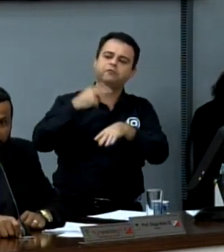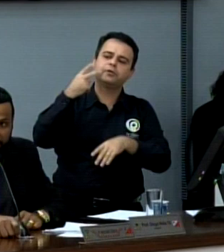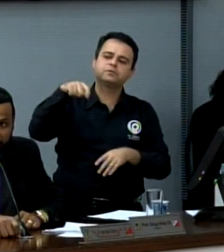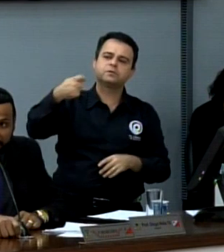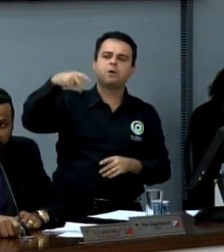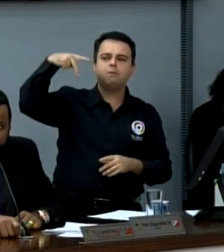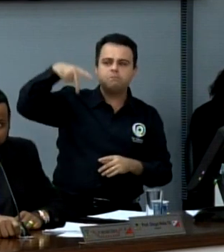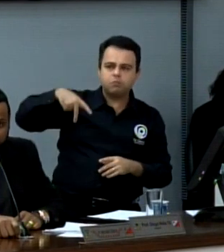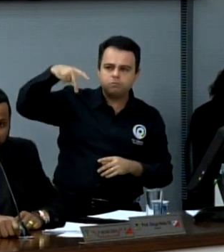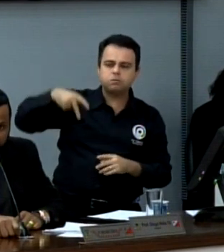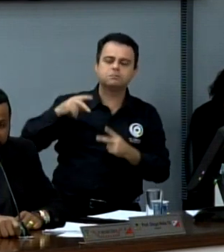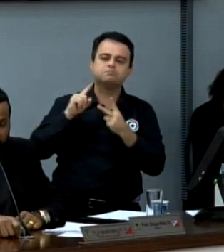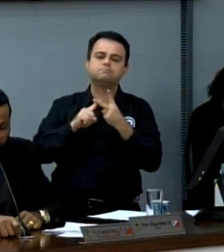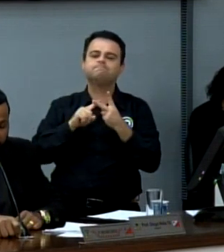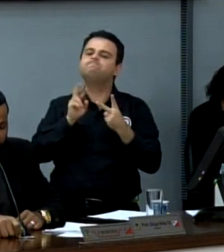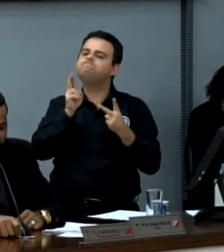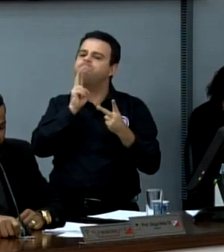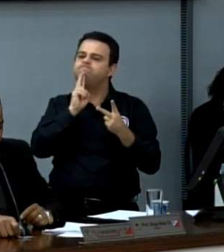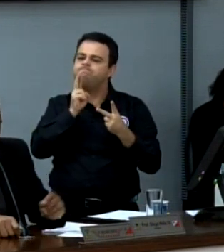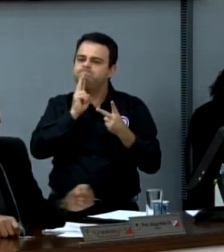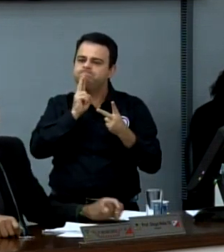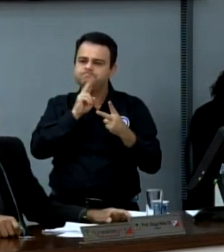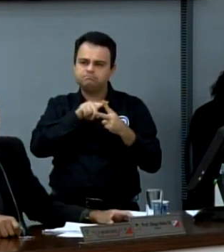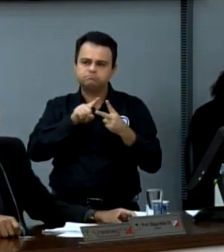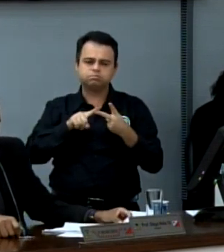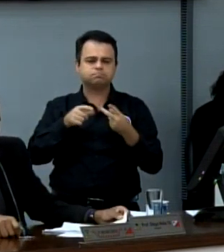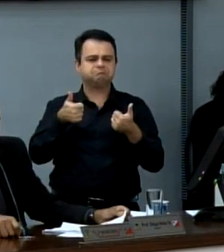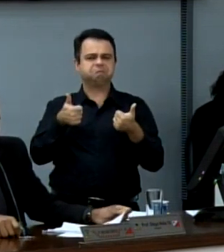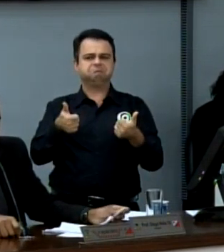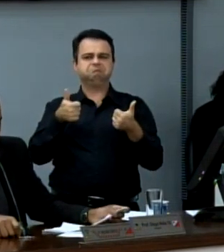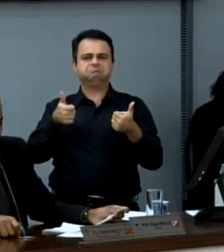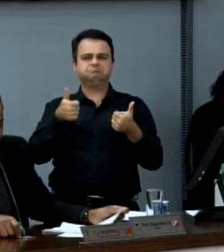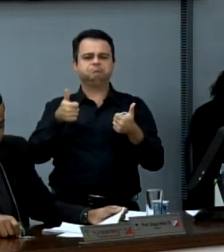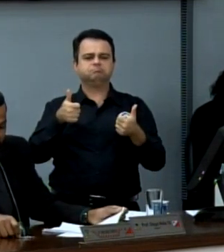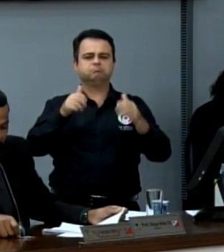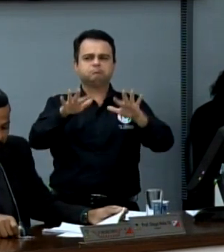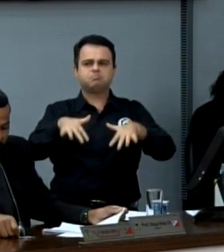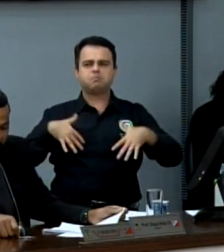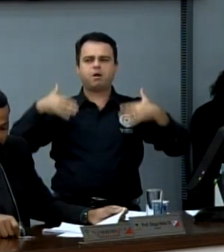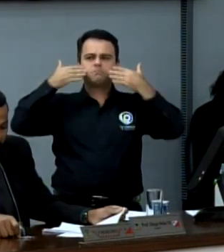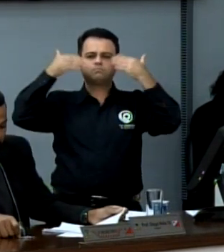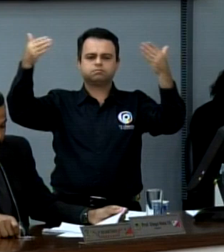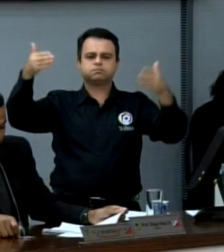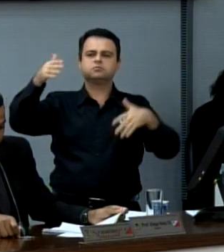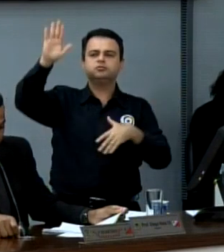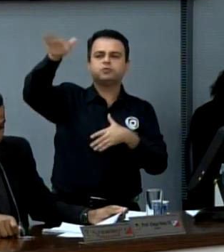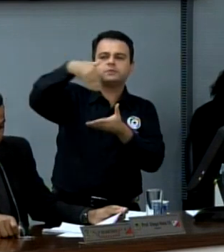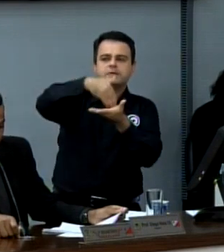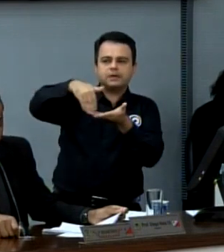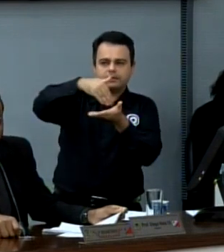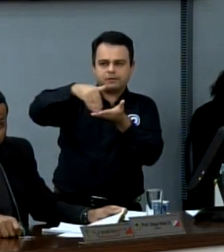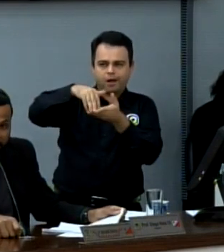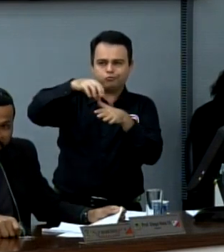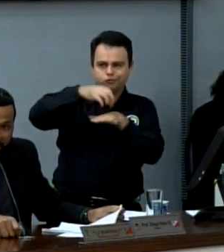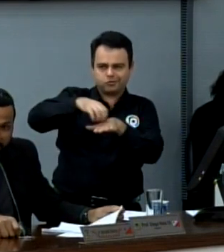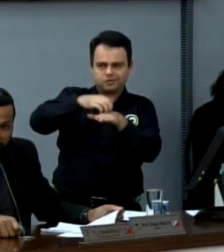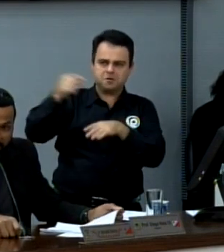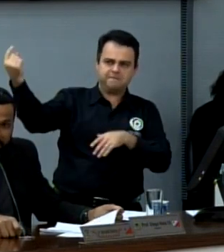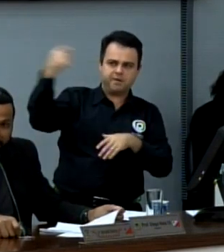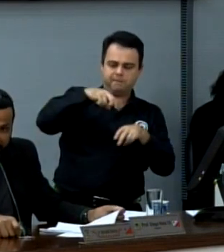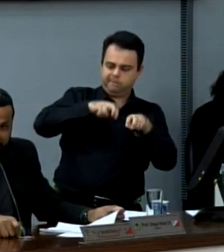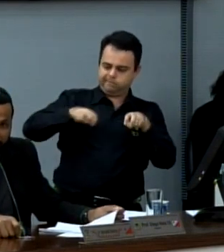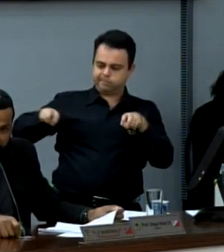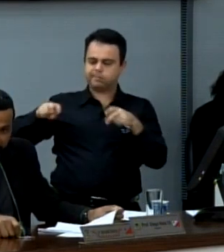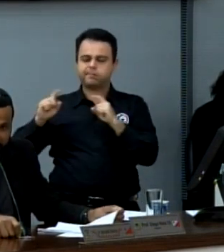pelo Robson riss que conduziu muito bem audiência que o Secretaria de trânsito e espero que nós